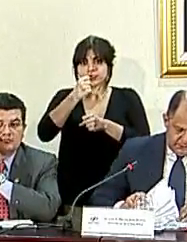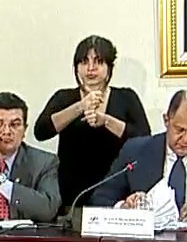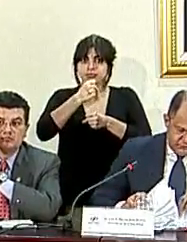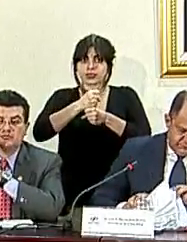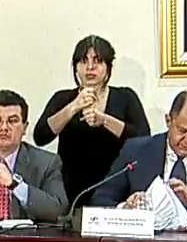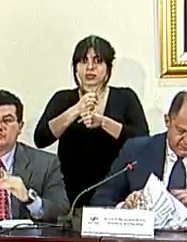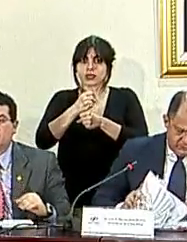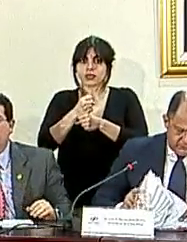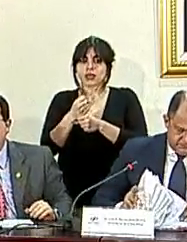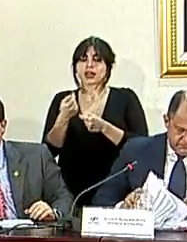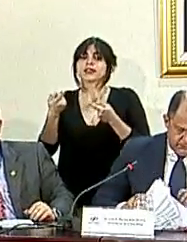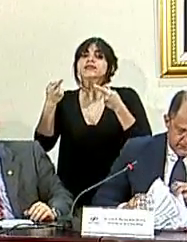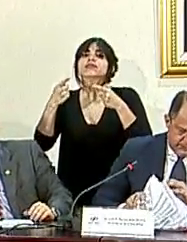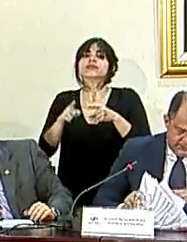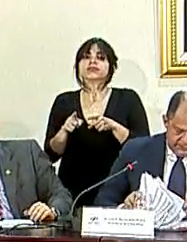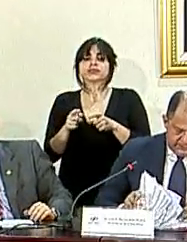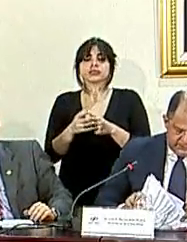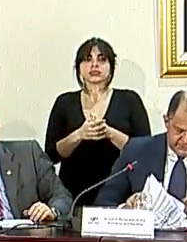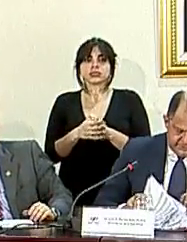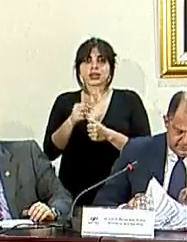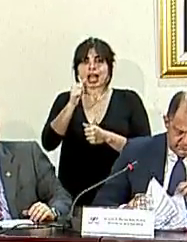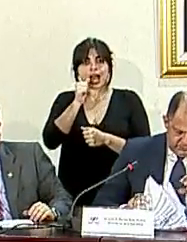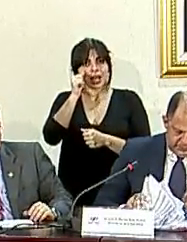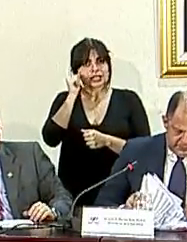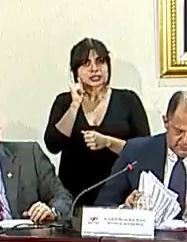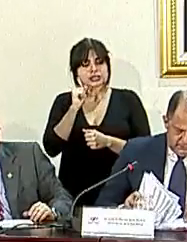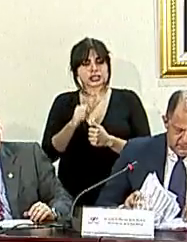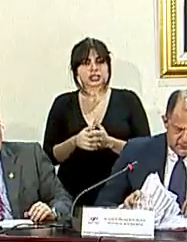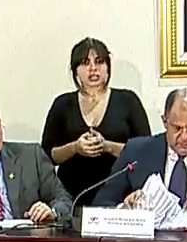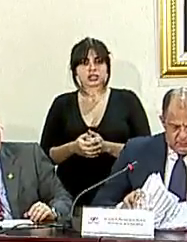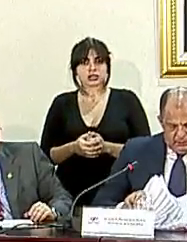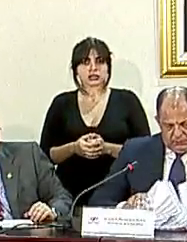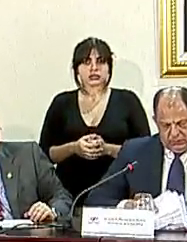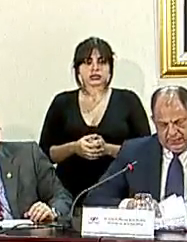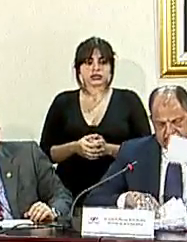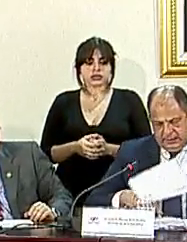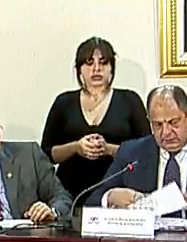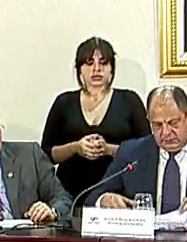deber sufrieron el día de ayer